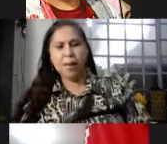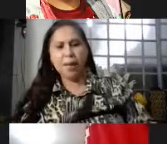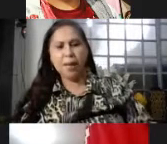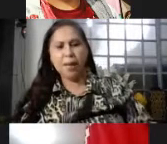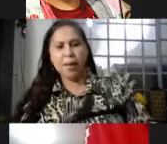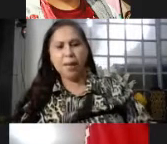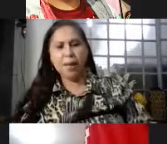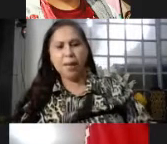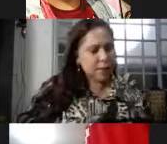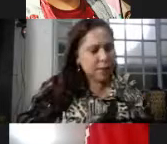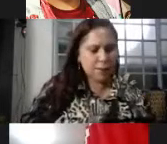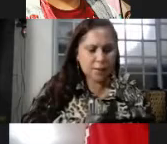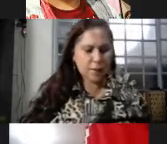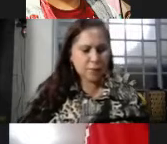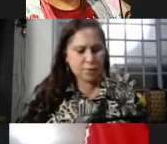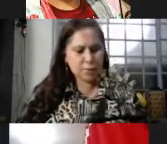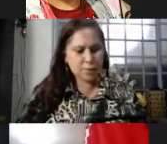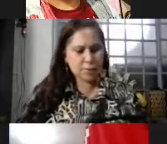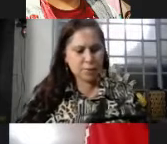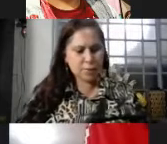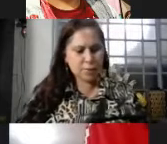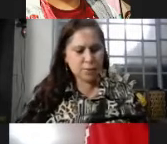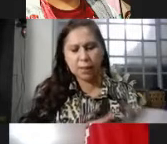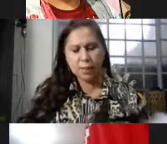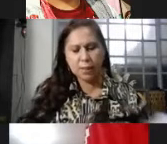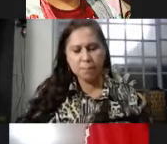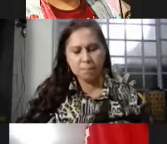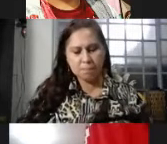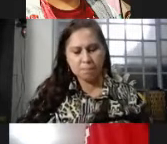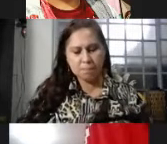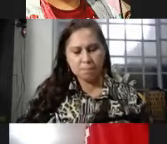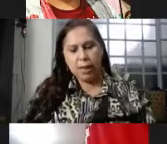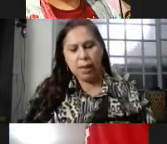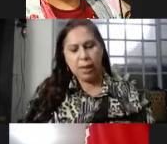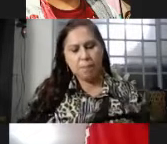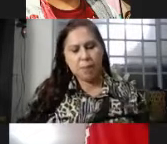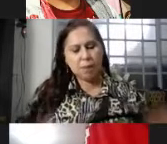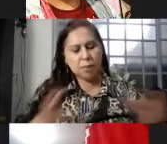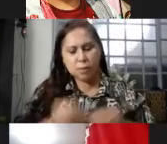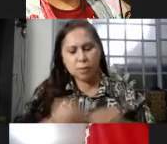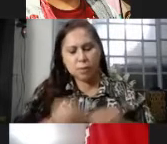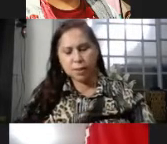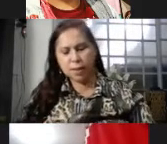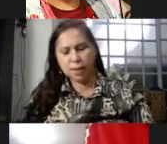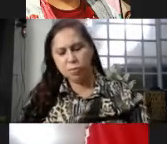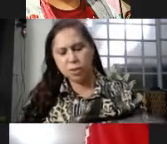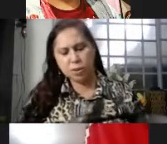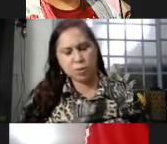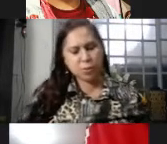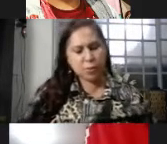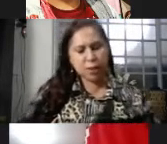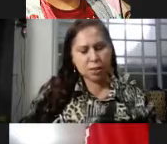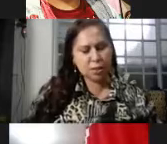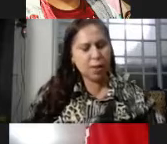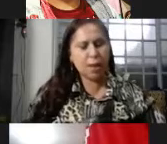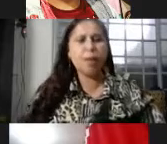novamente para quem está terminando de entrar no segundo link para consolidar o estudo que